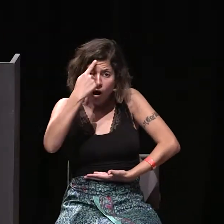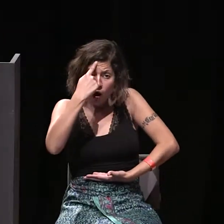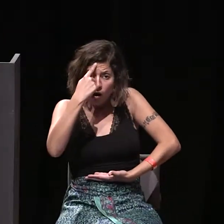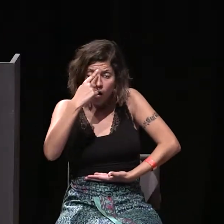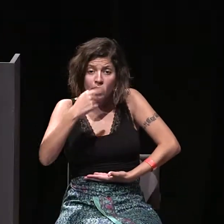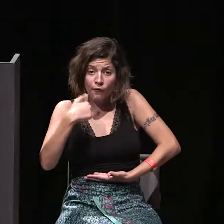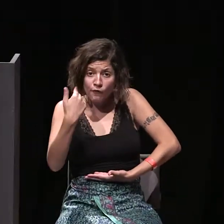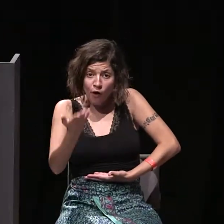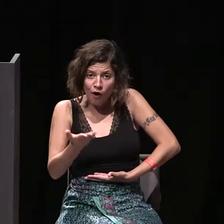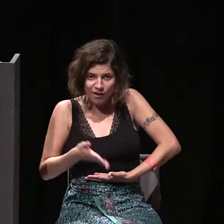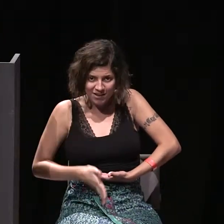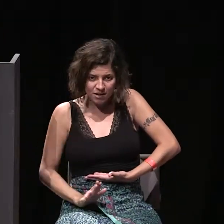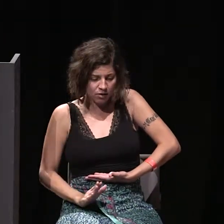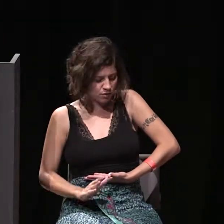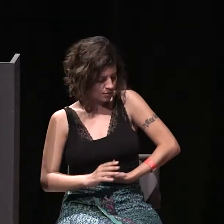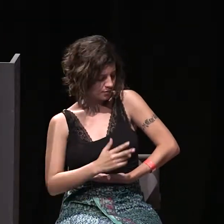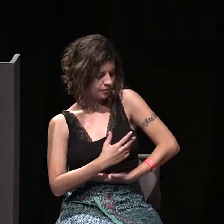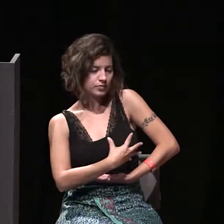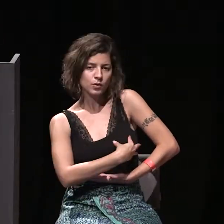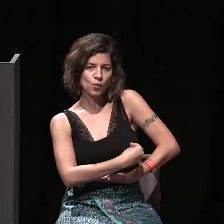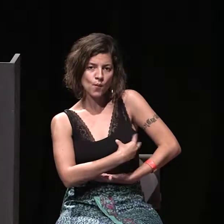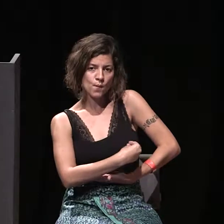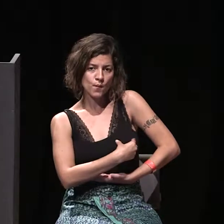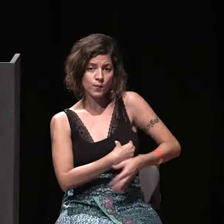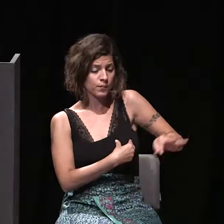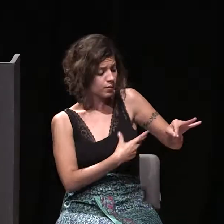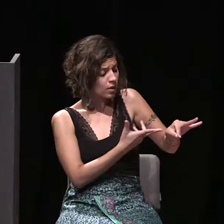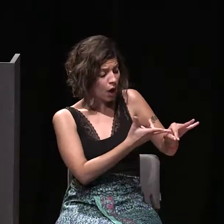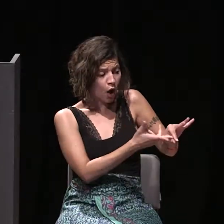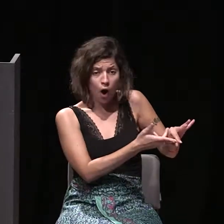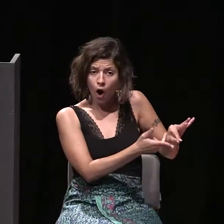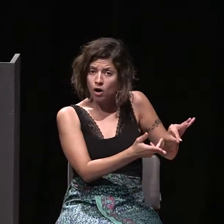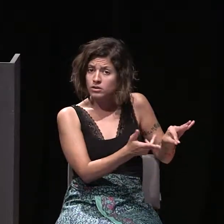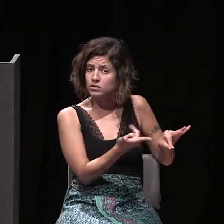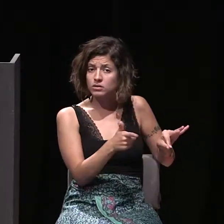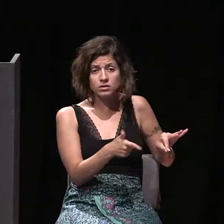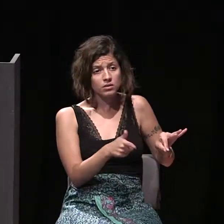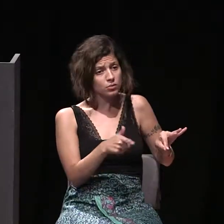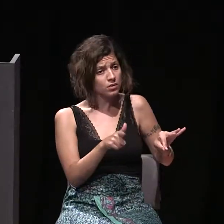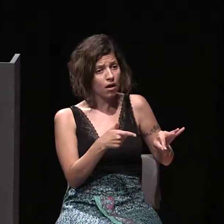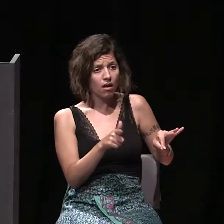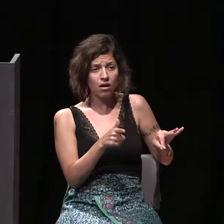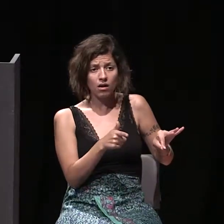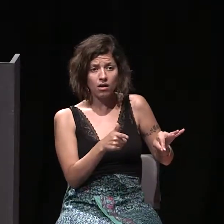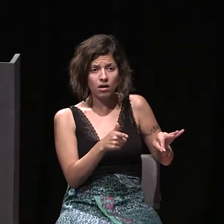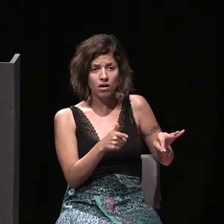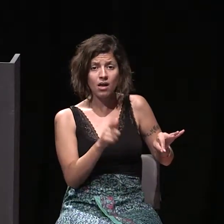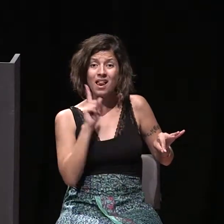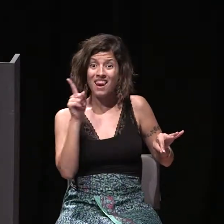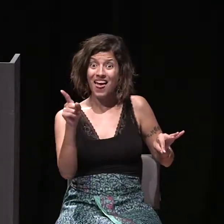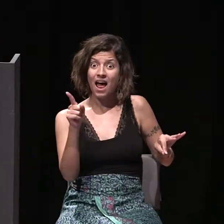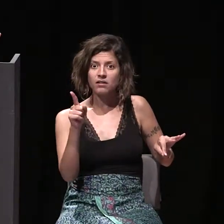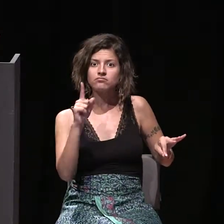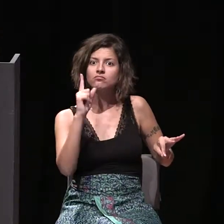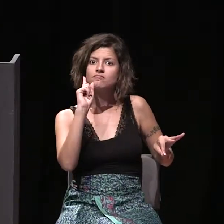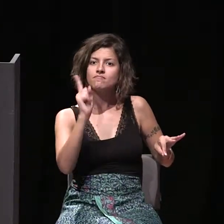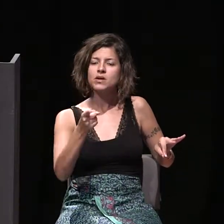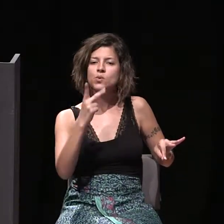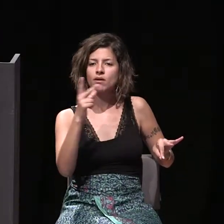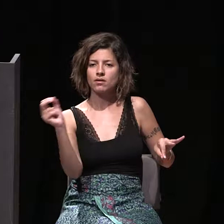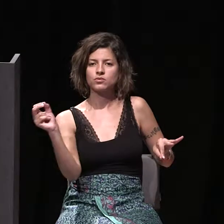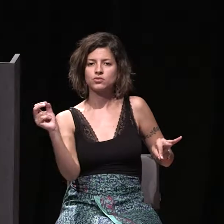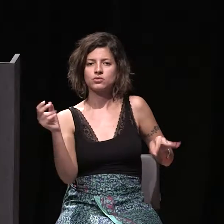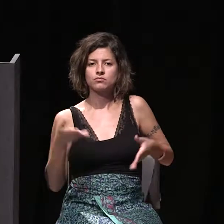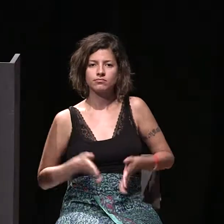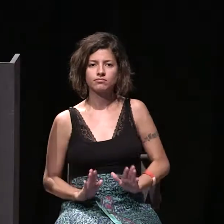A gente não vai fazer o corte na vagina. Atualmente, a gente tem assistido 1.500 partos na Casa Ângela. Desses 1.500,